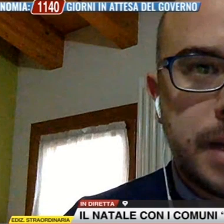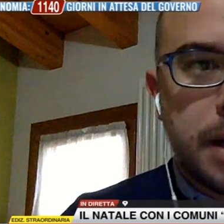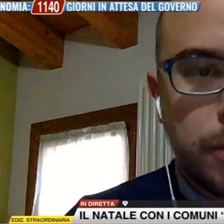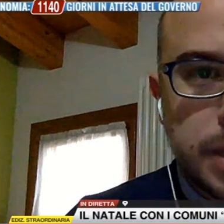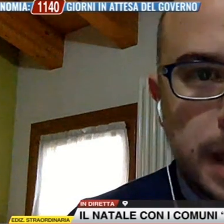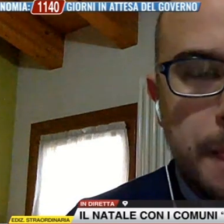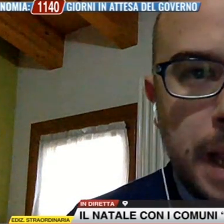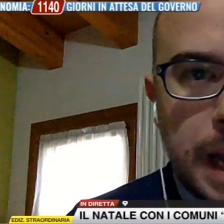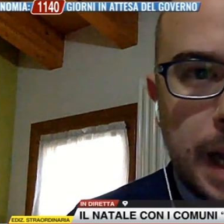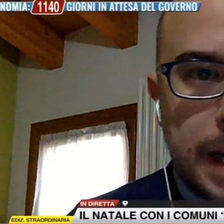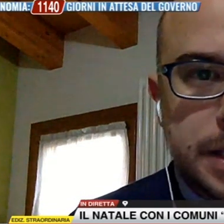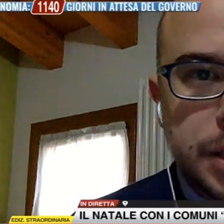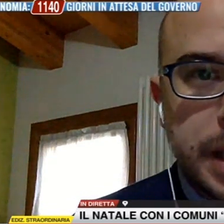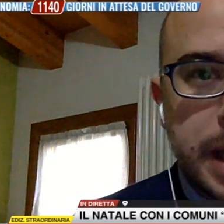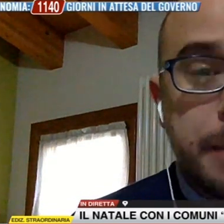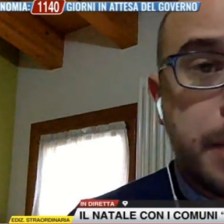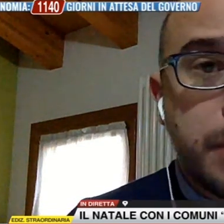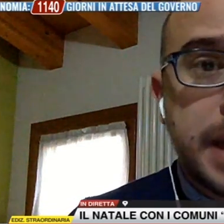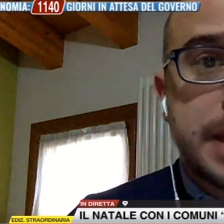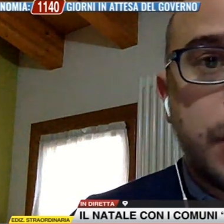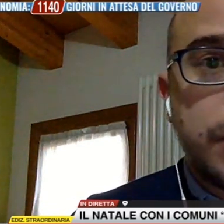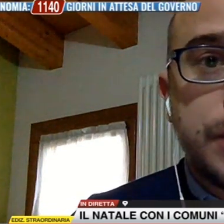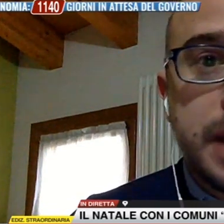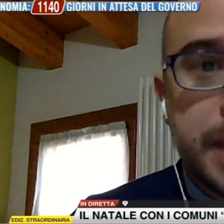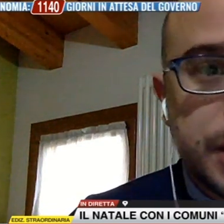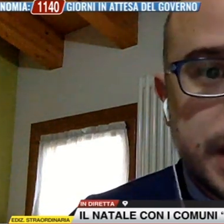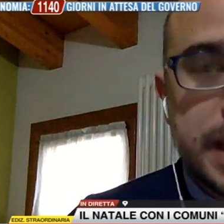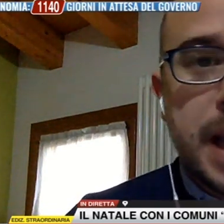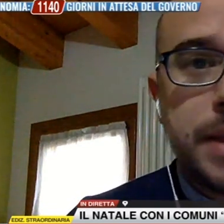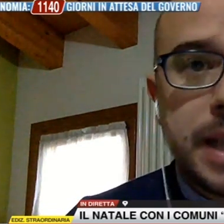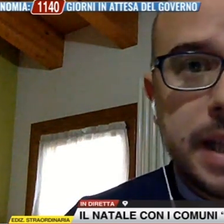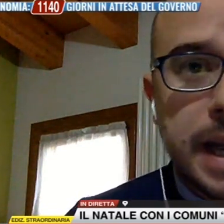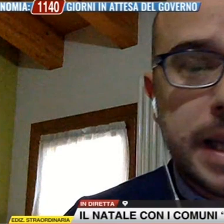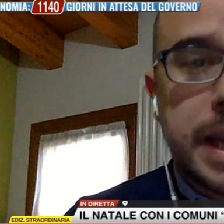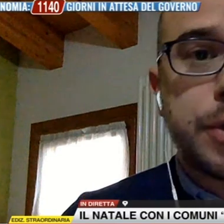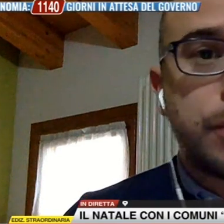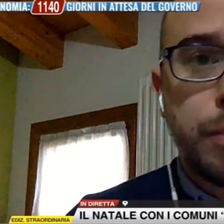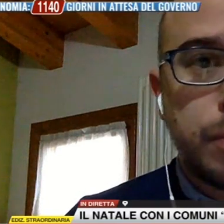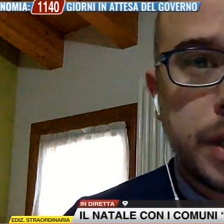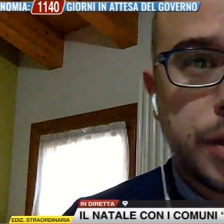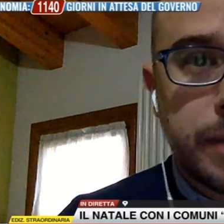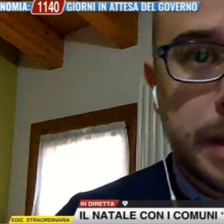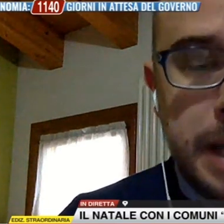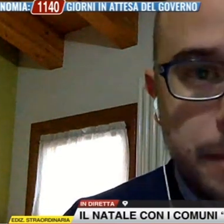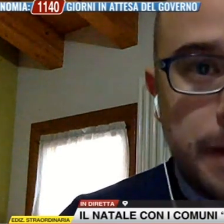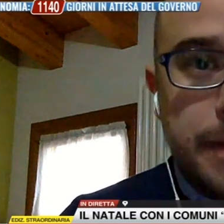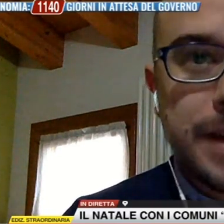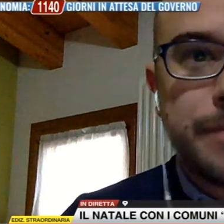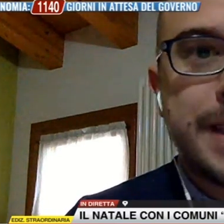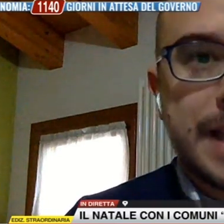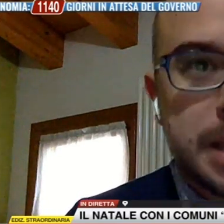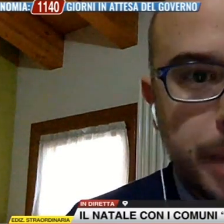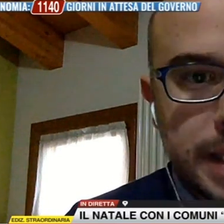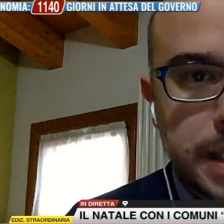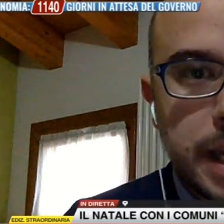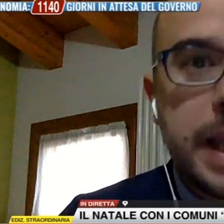dalla Val d'Aosta alla Sicilia, ma proprio perché siamo in condizioni di emergenza è evidente anche che a un certo punto una decisione